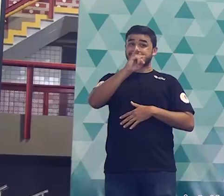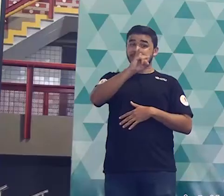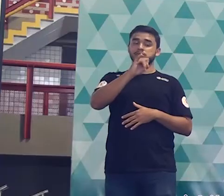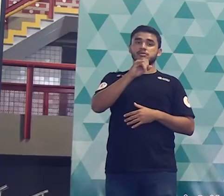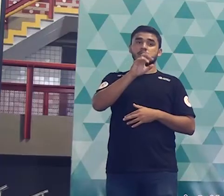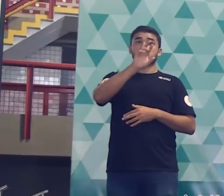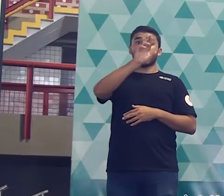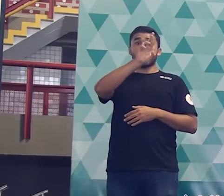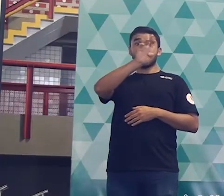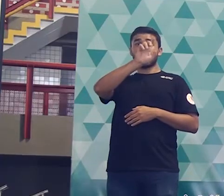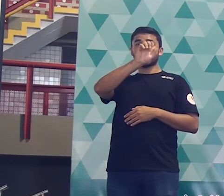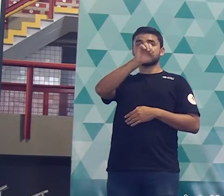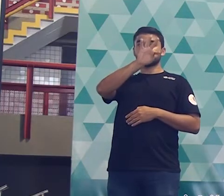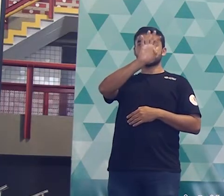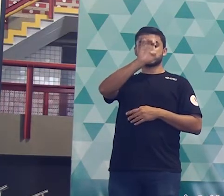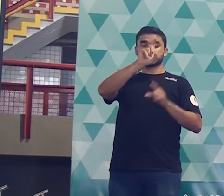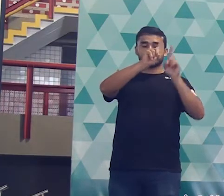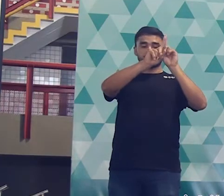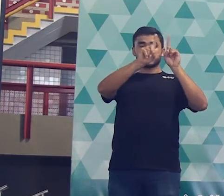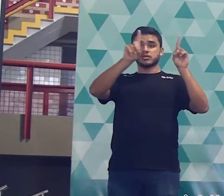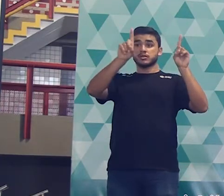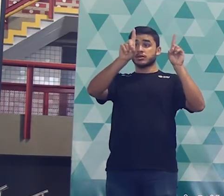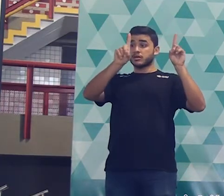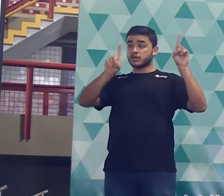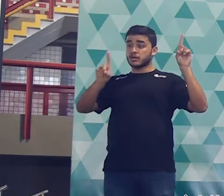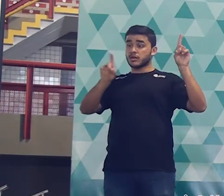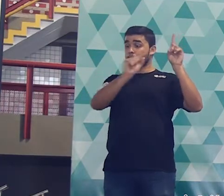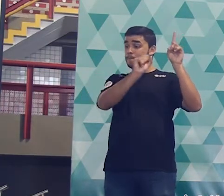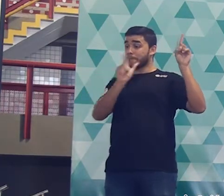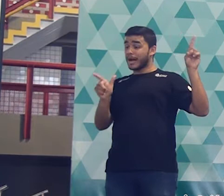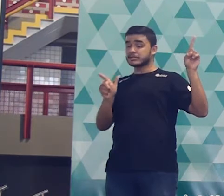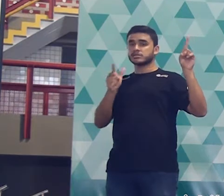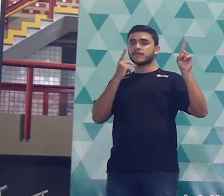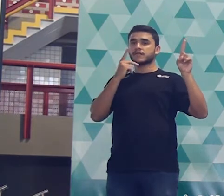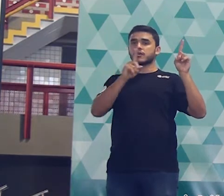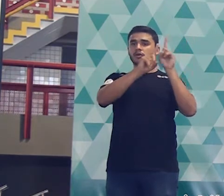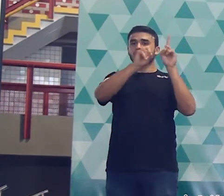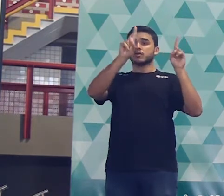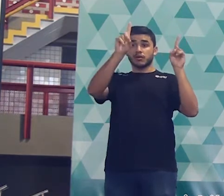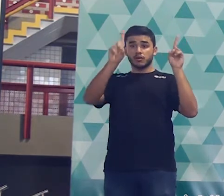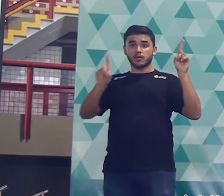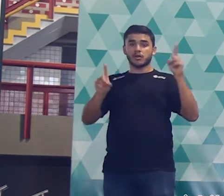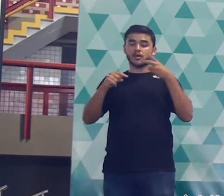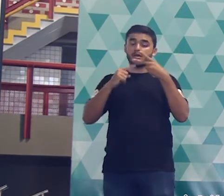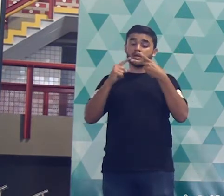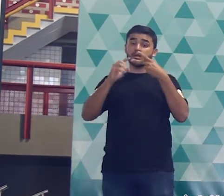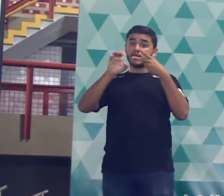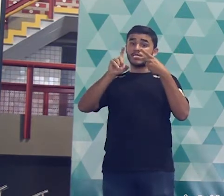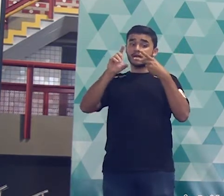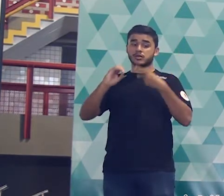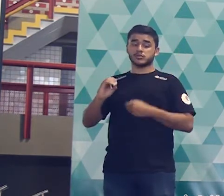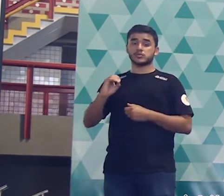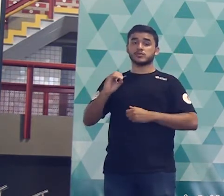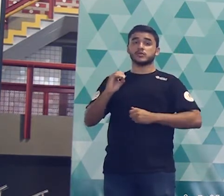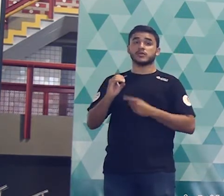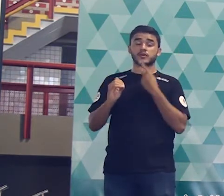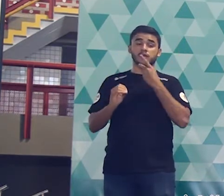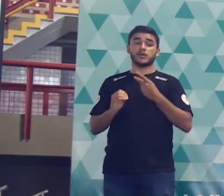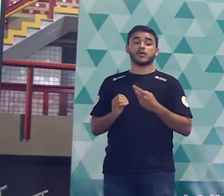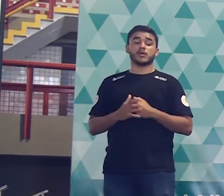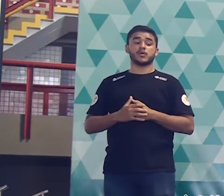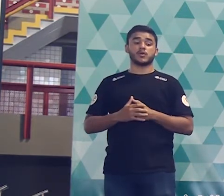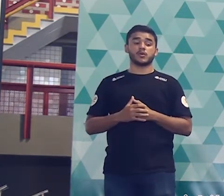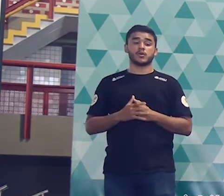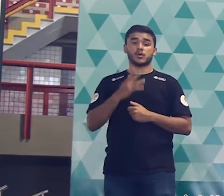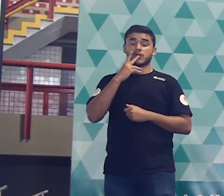do reagente for maior do que a energia do produto, a reação é de que tipo? Exo. Toda vida que a energia